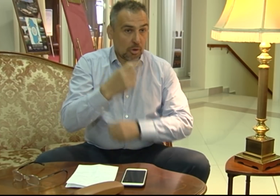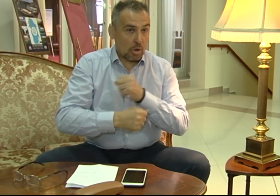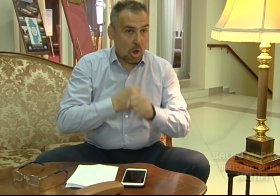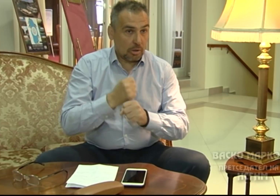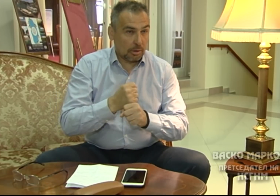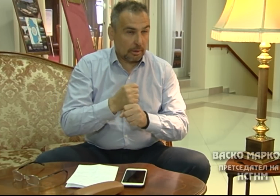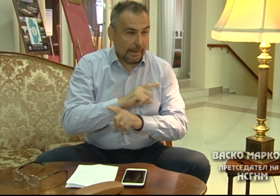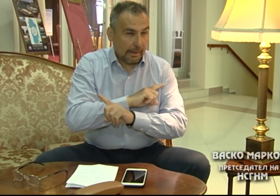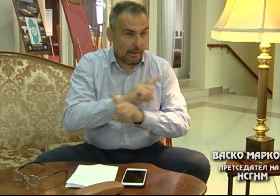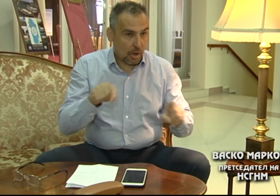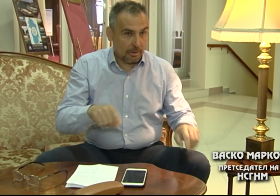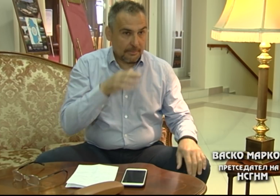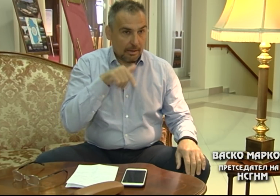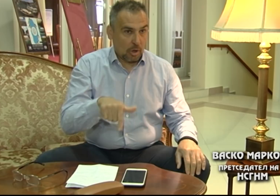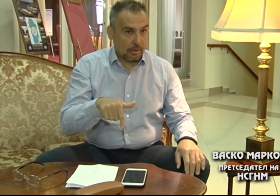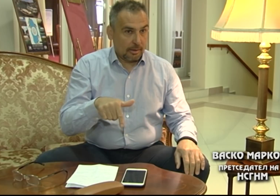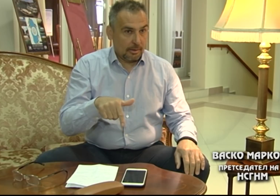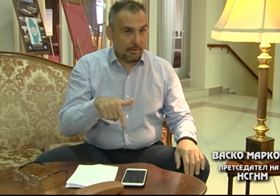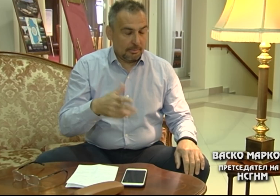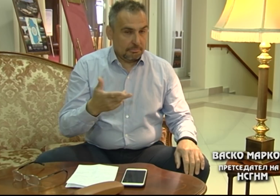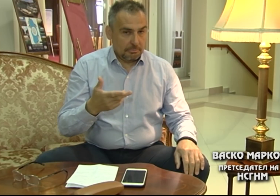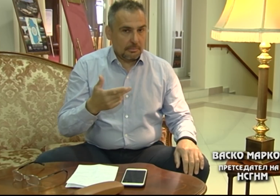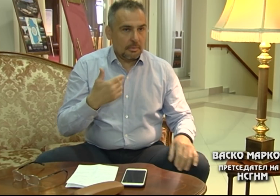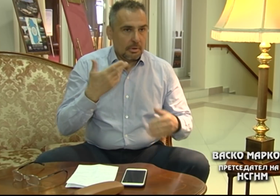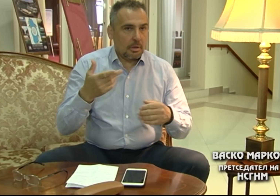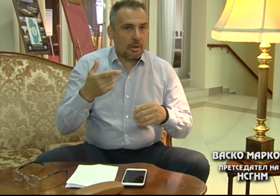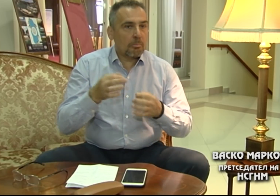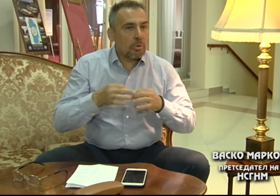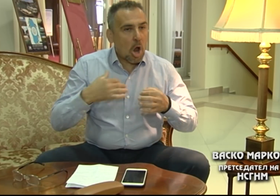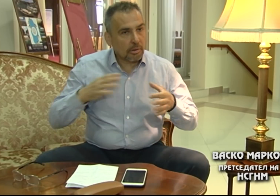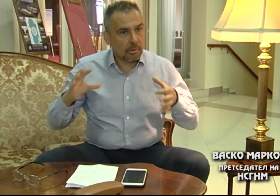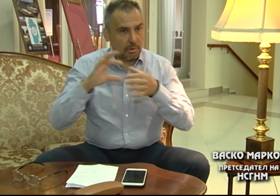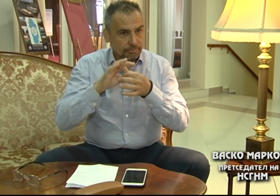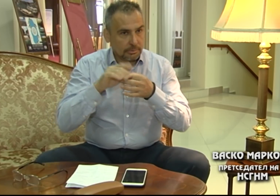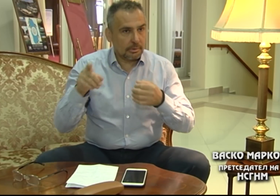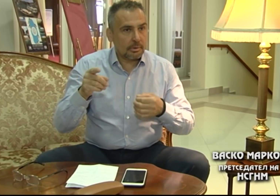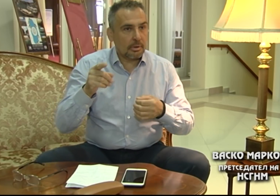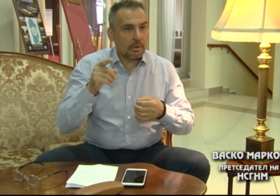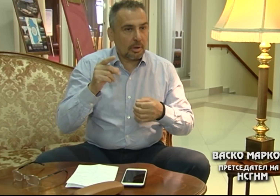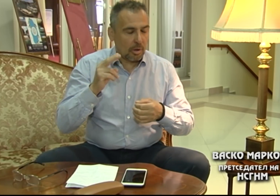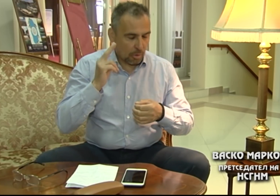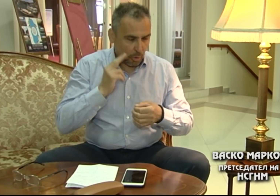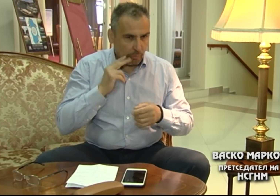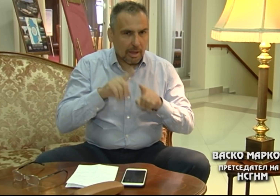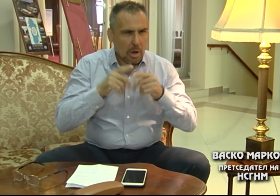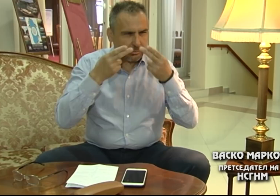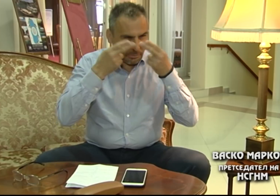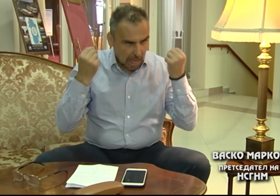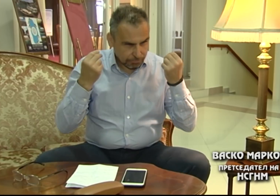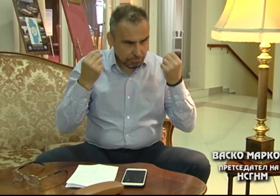немаше. 25 години од осамостојувањето до сега, за прв пат можеме да кажеме дека фаќаме приклучок со